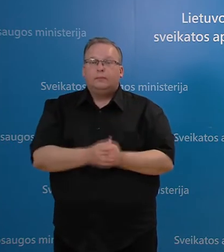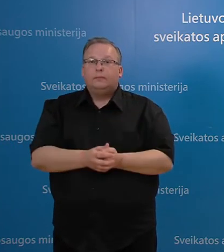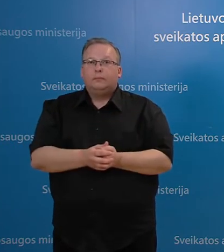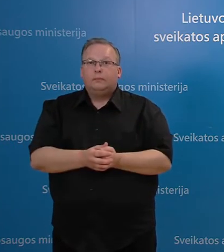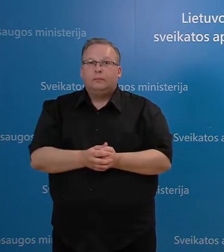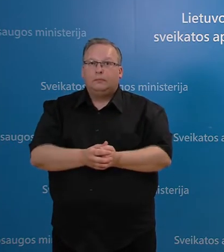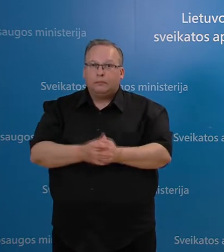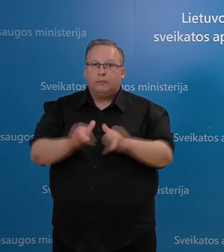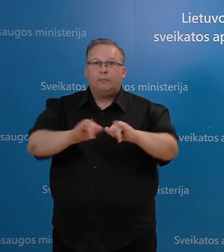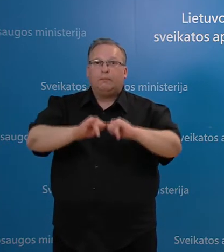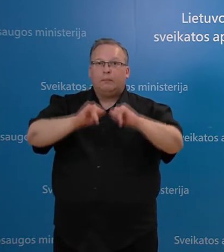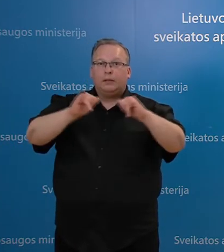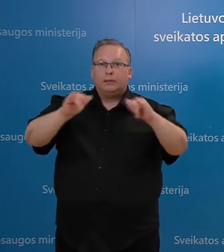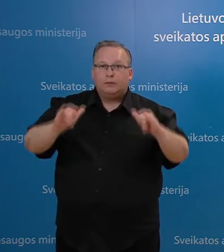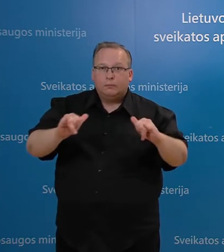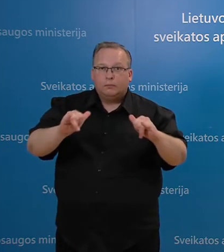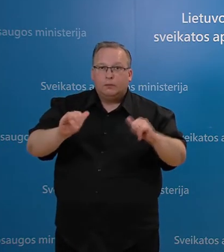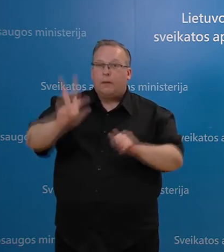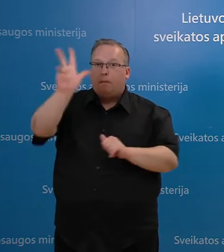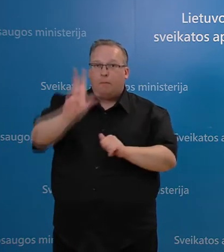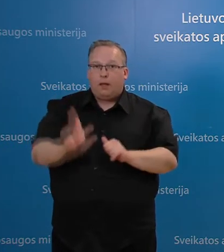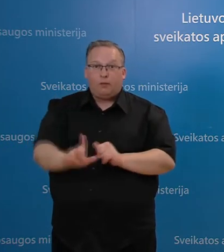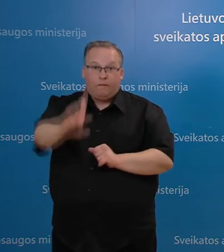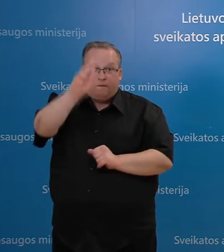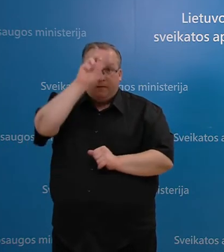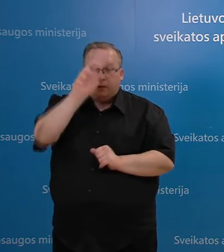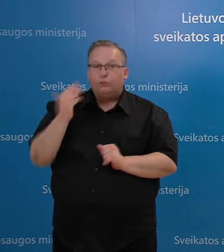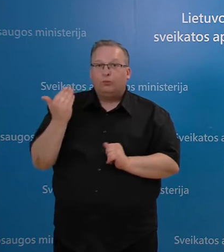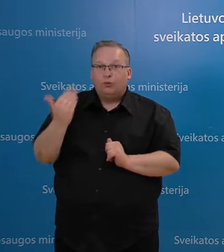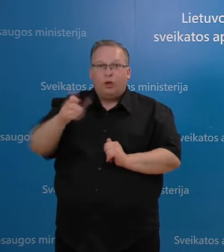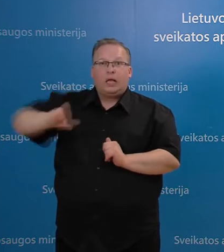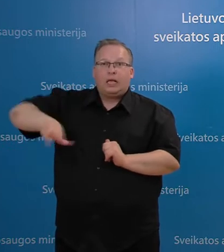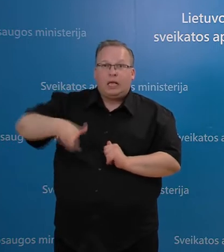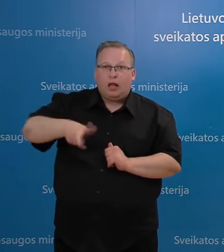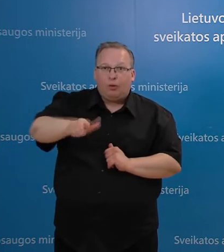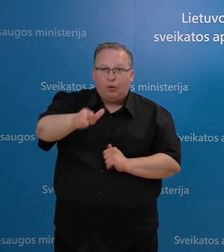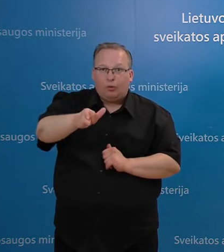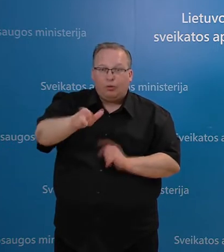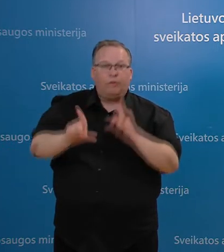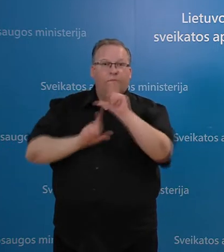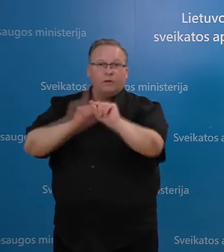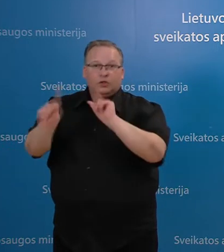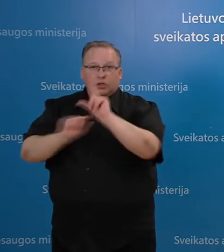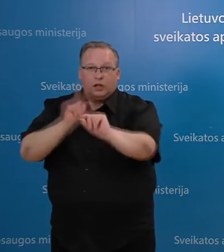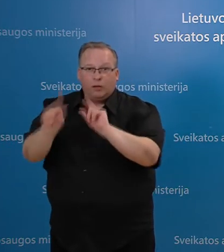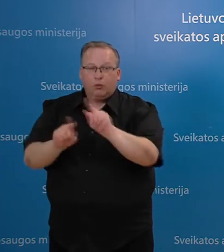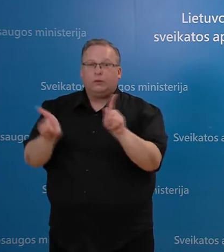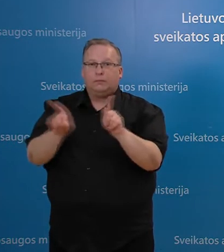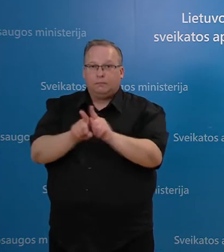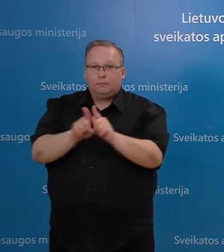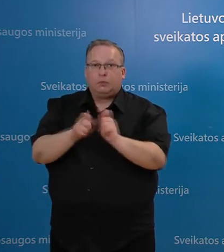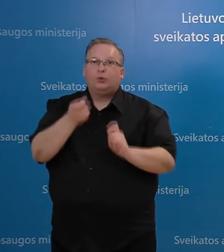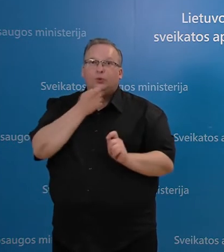su besiplečiančių vadinamų Baltijos šalių kelionių burbulo arba judėjimo